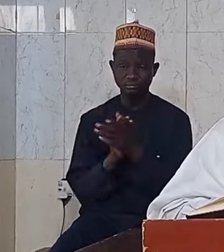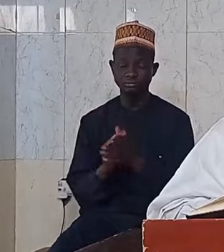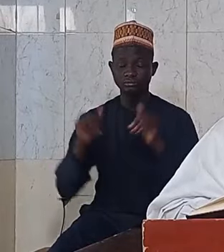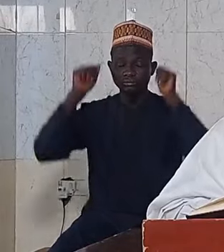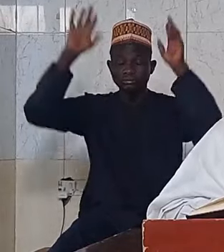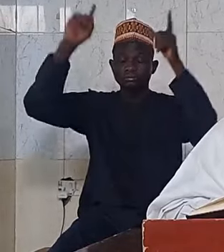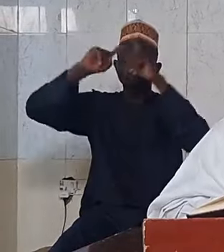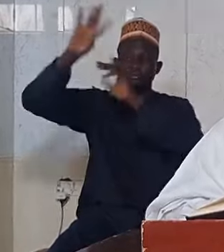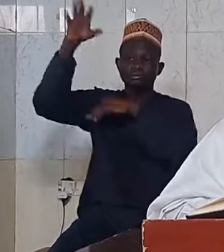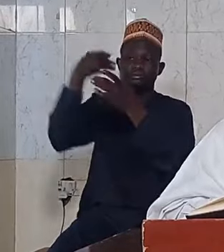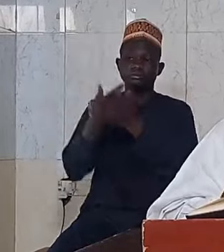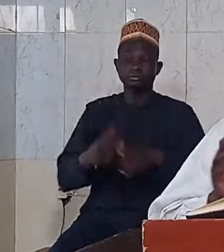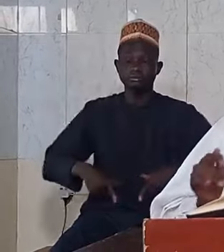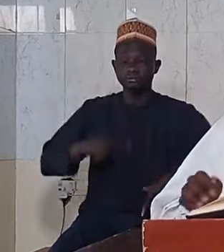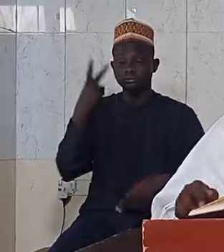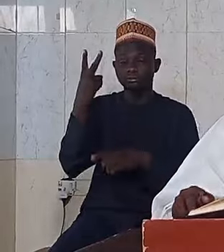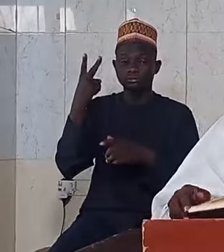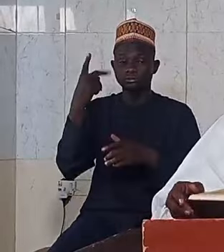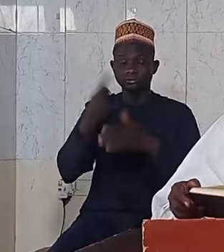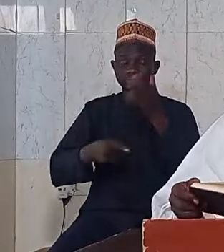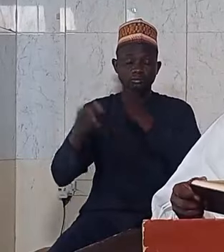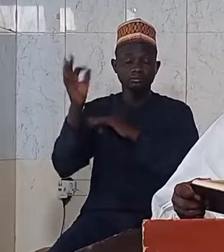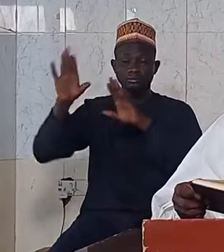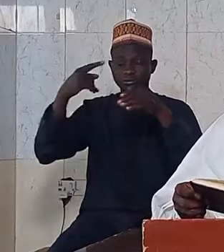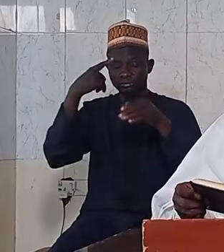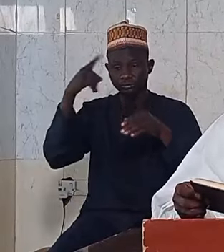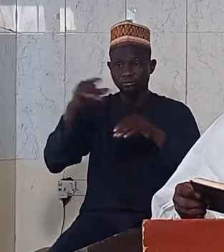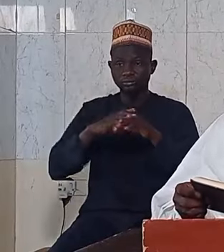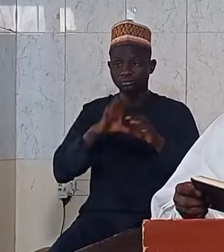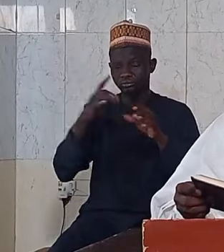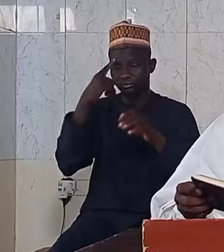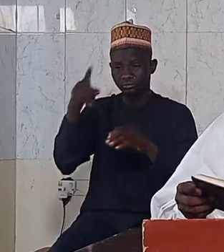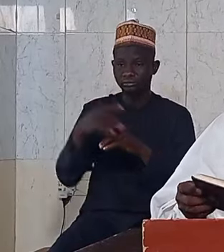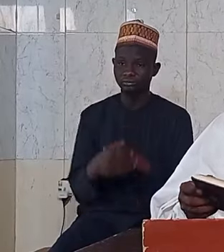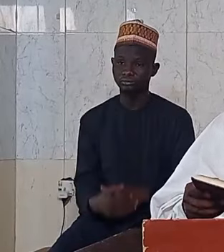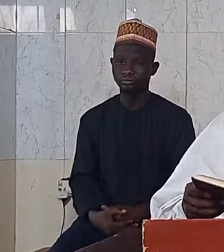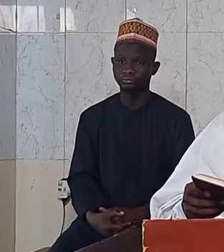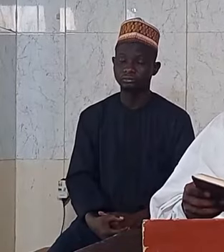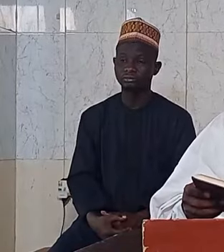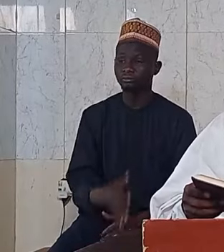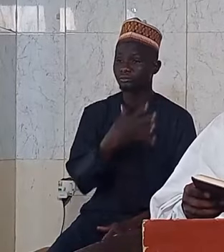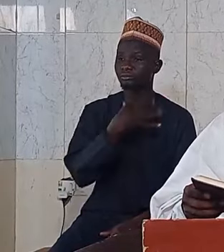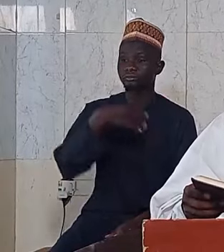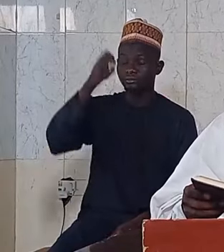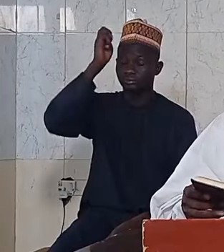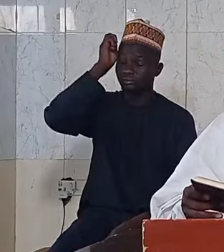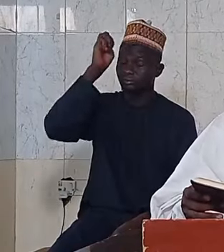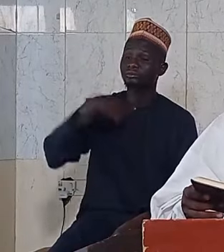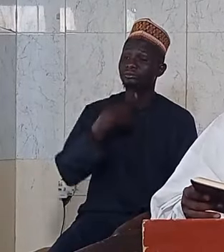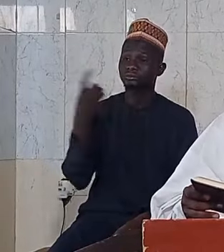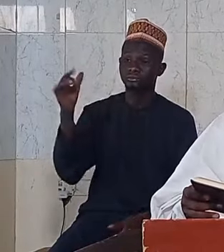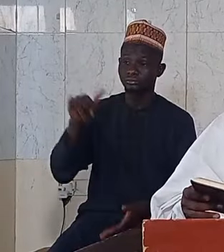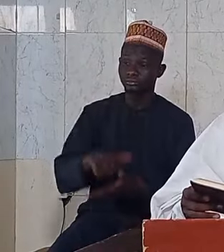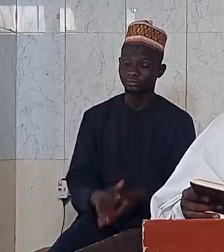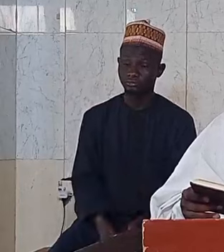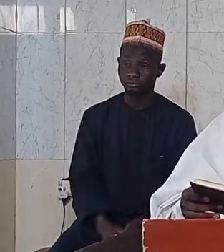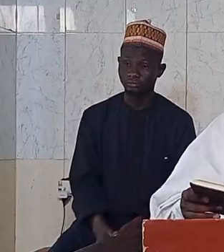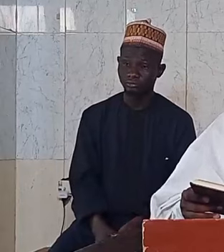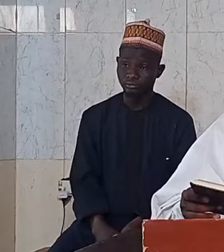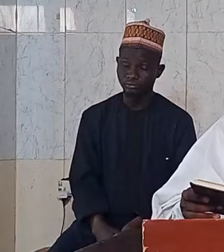mika wa Allah rayuwarka zaka ga Allah subhanahu wa ta'ala insha Allah zai tsare ka سيشي مهما بلغ فإنه